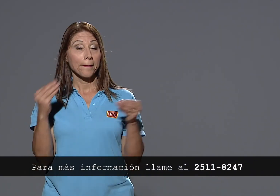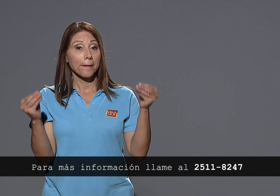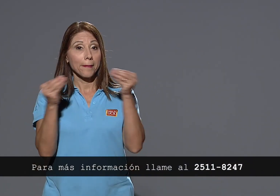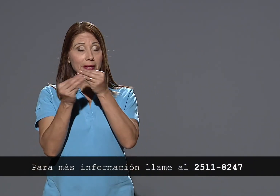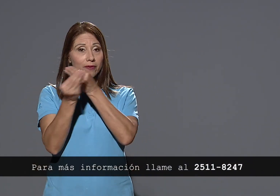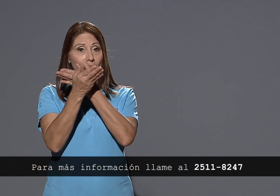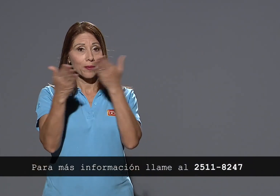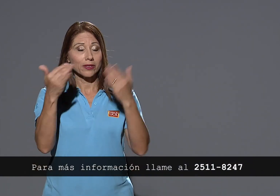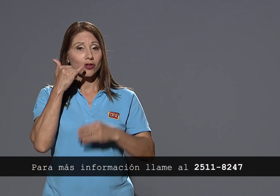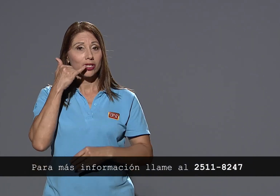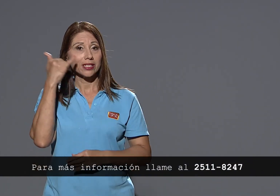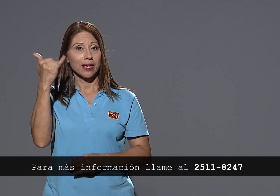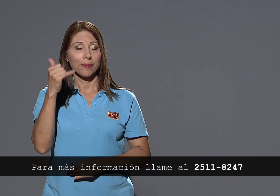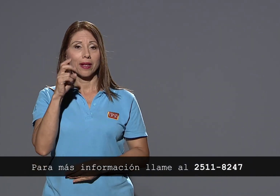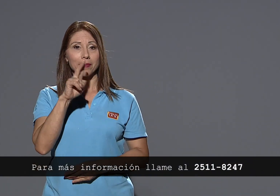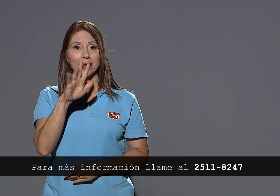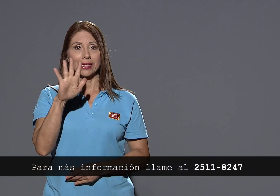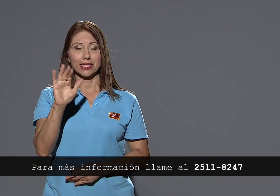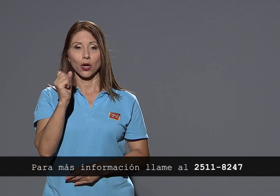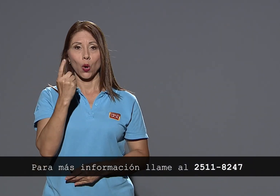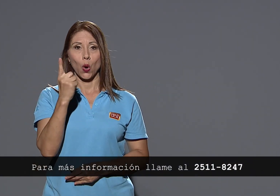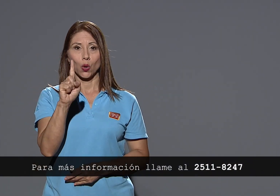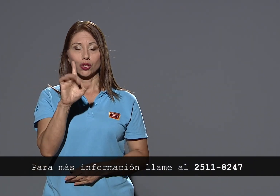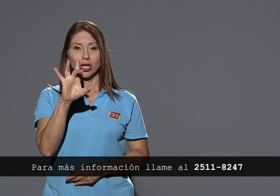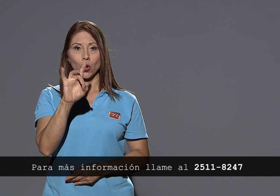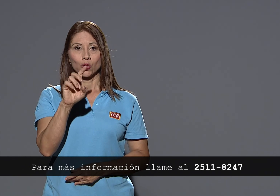Para más información, llame al